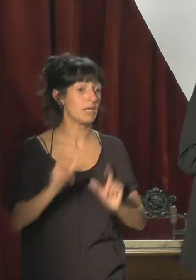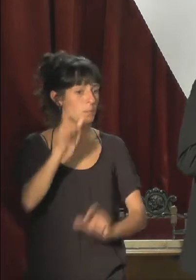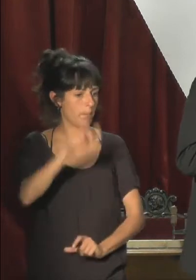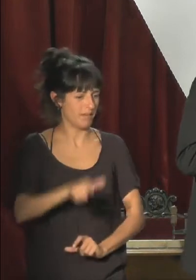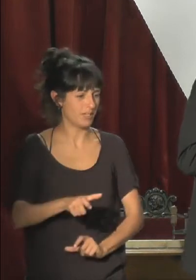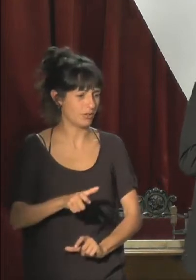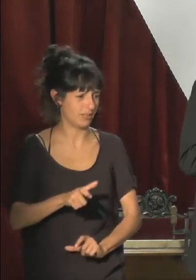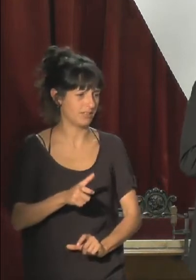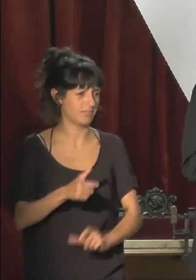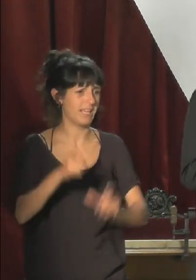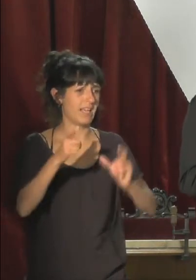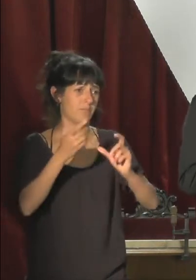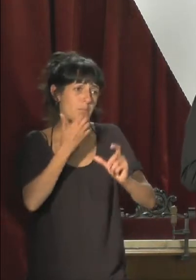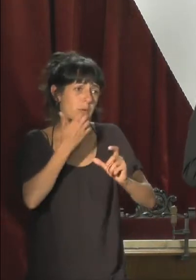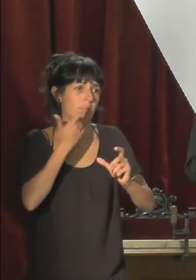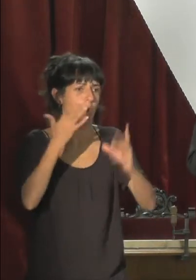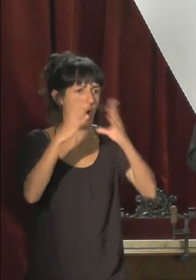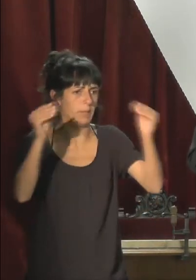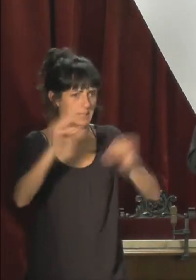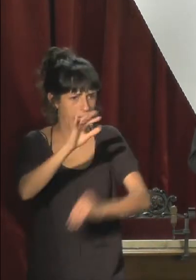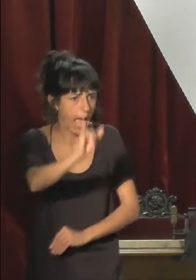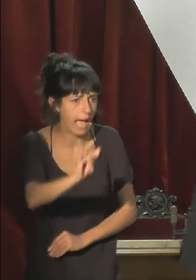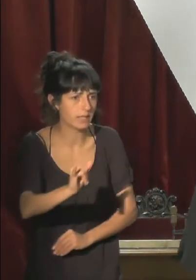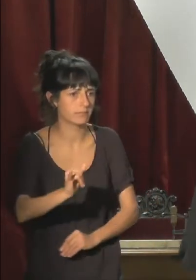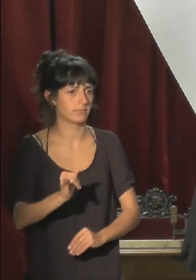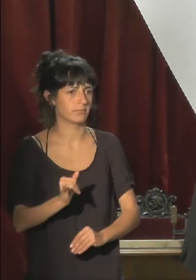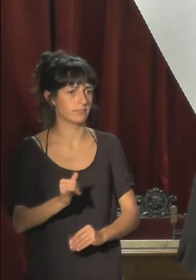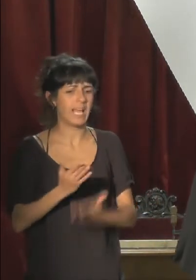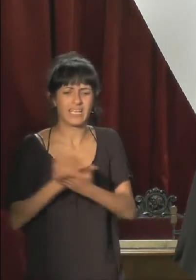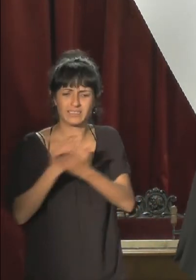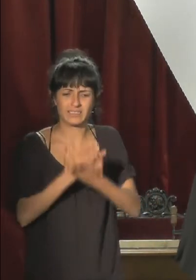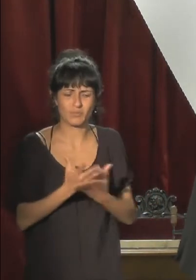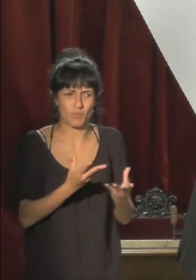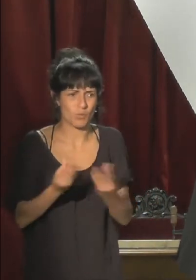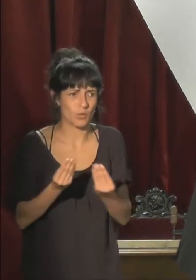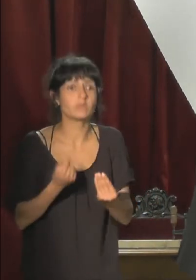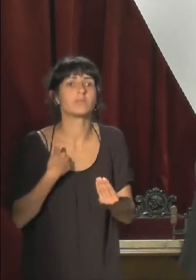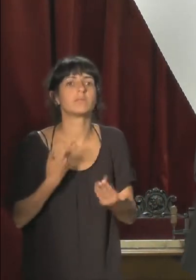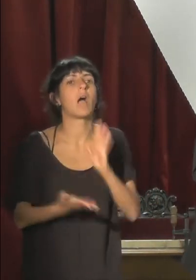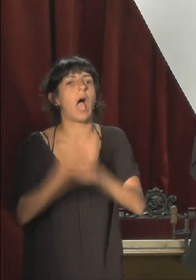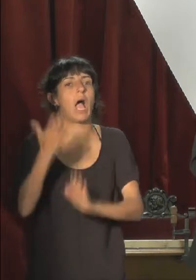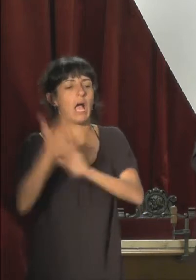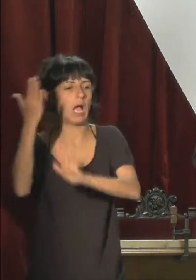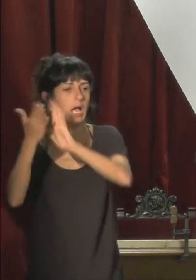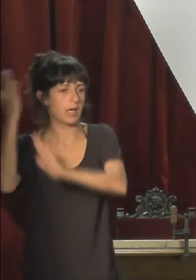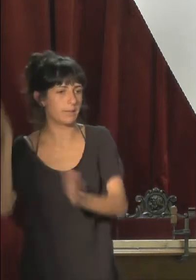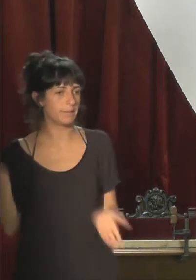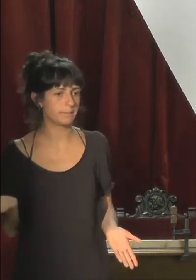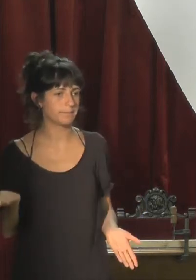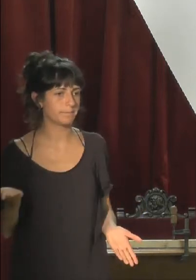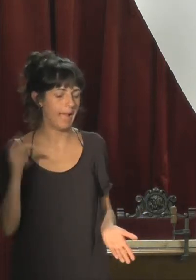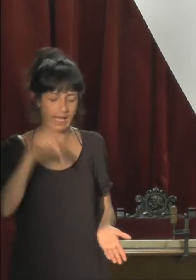formación, que aquí non teñen traballo e teñen que emigrar, 46 persoas diarias, segundo as últimas estatísticas oficiais.